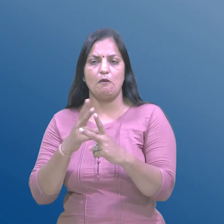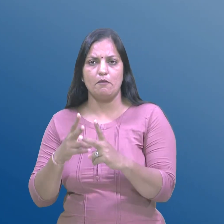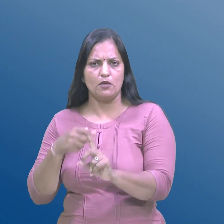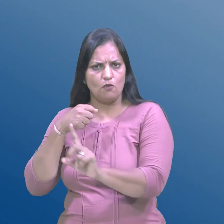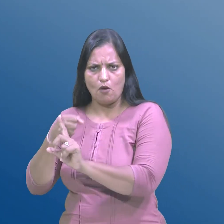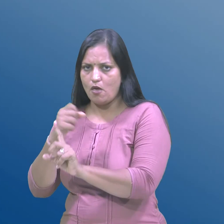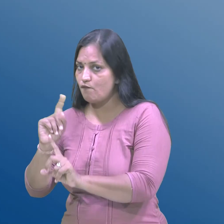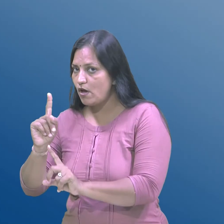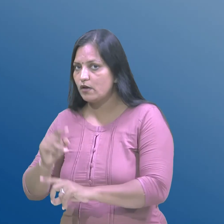નહીં